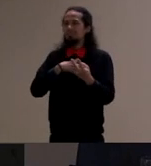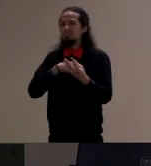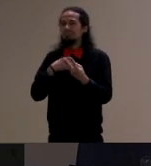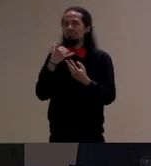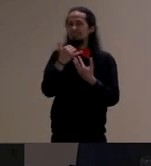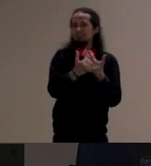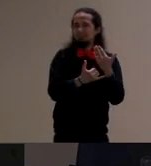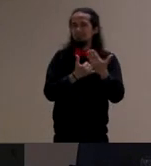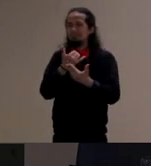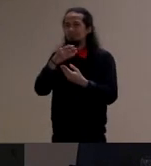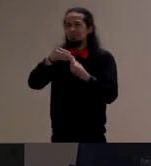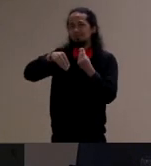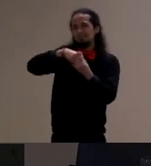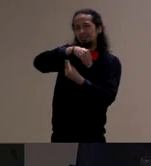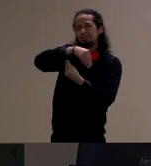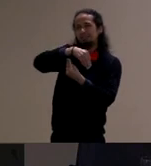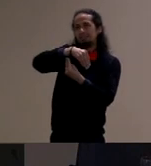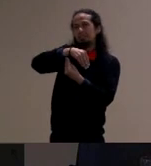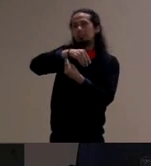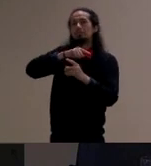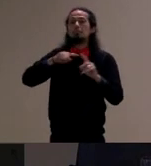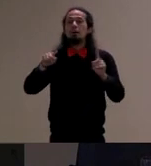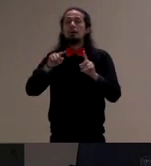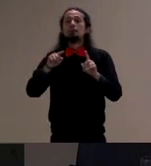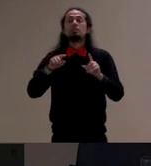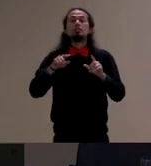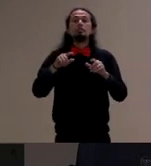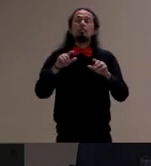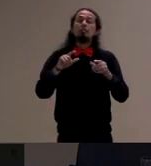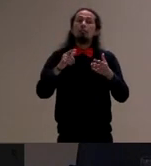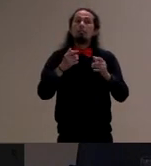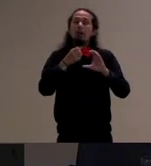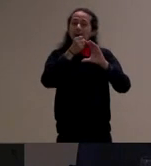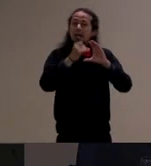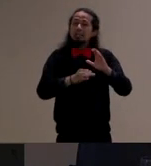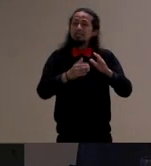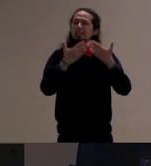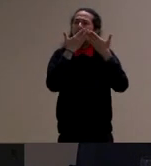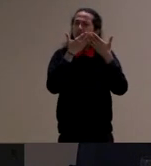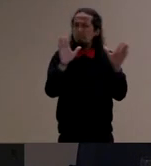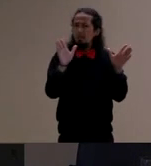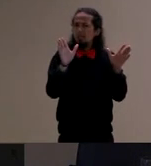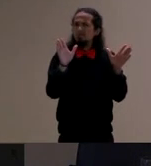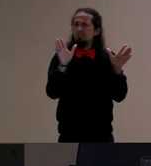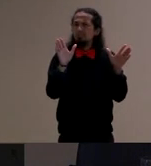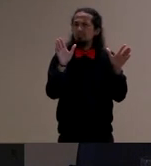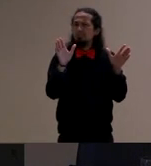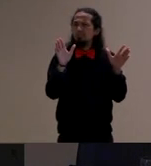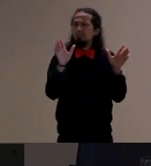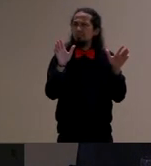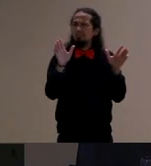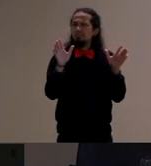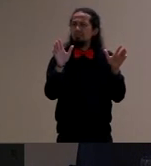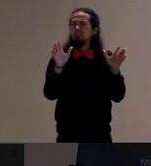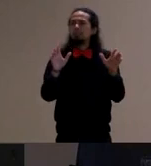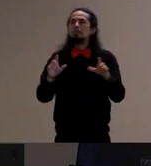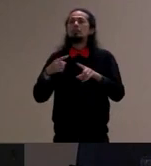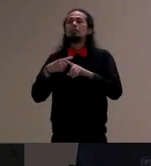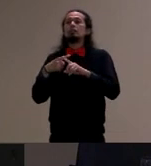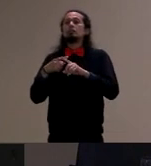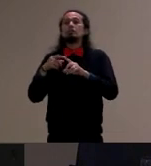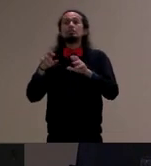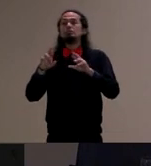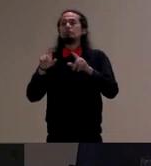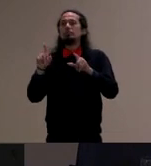educativa parece ter um caráter mais aberto menos conformador do que a educação da experiência